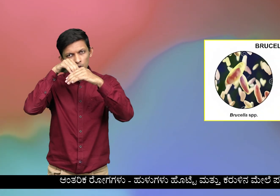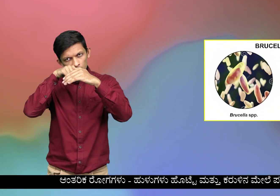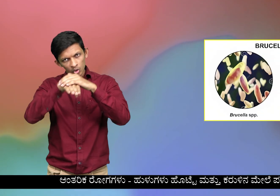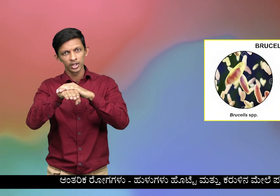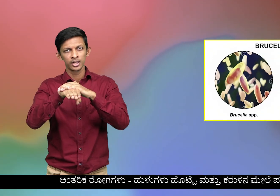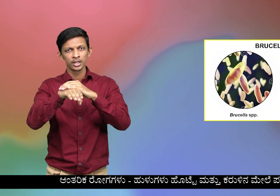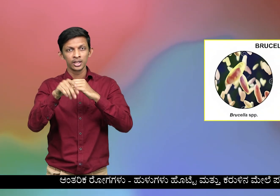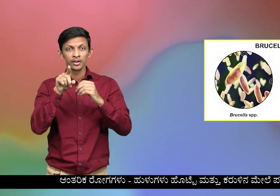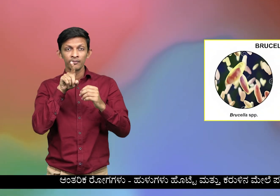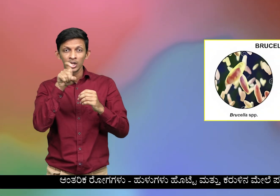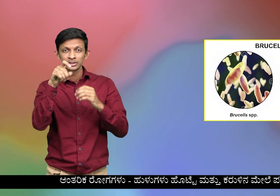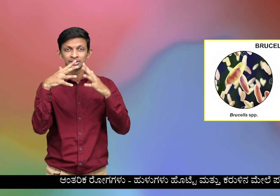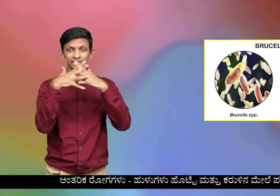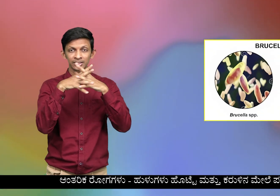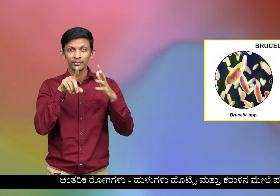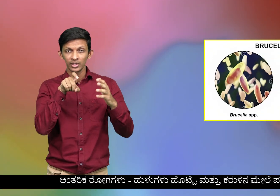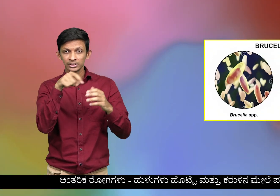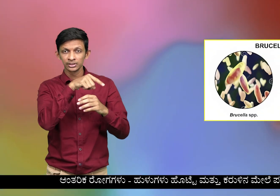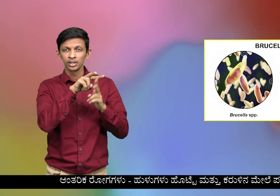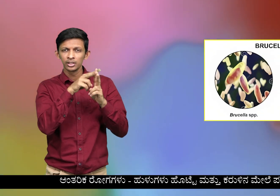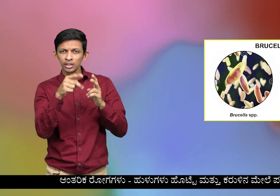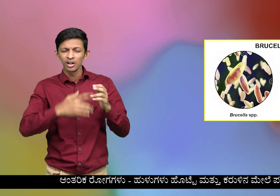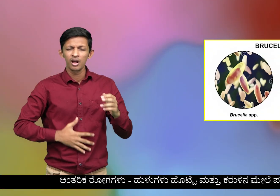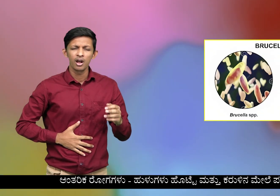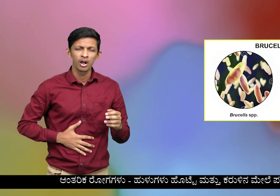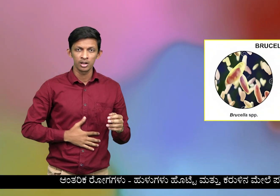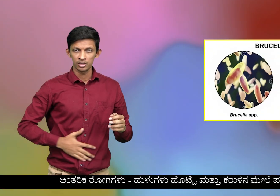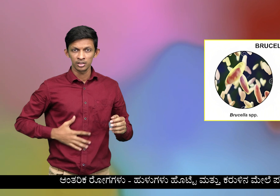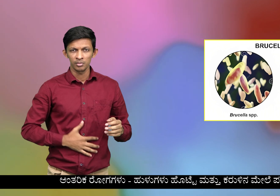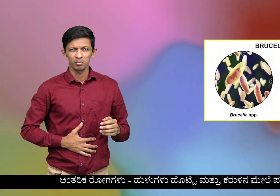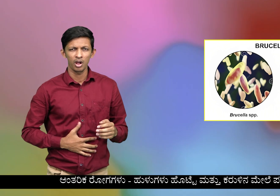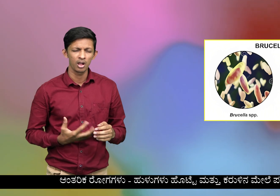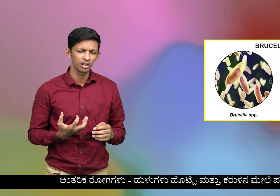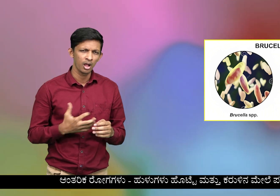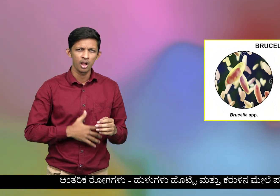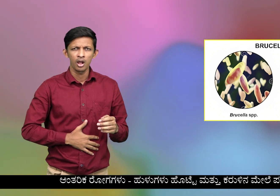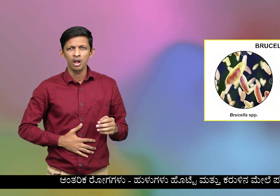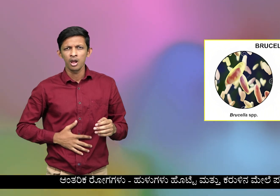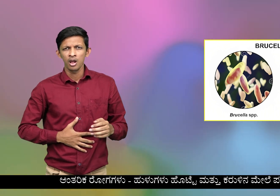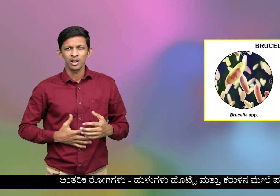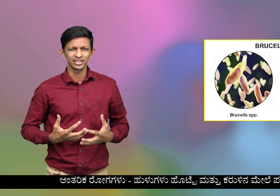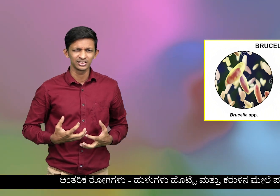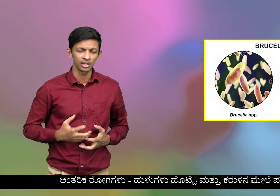ಆಂತರಿಕ ರೋಗಗಳು. ಹುಳುಗಳು ಹೊಟ್ಟೆ ಮತ್ತು ಕರುಳಿನ ಮೇಲೆ ಪರಿಣಾಮ ಬೀರುತ್ತವೆ.